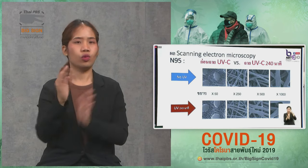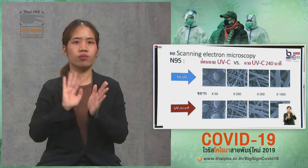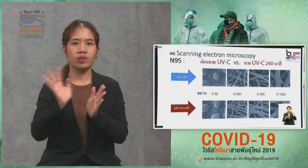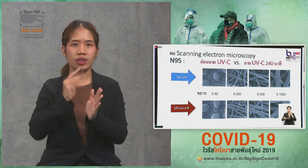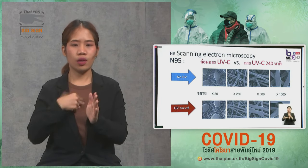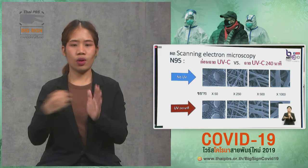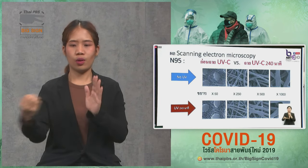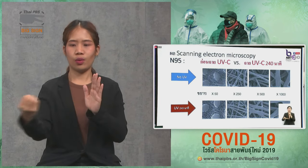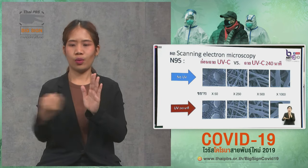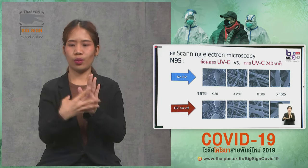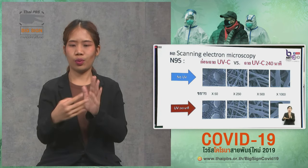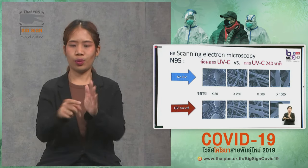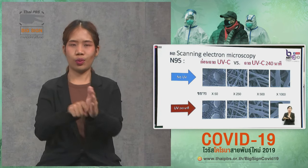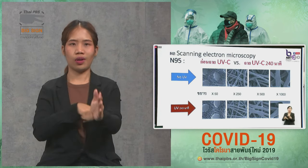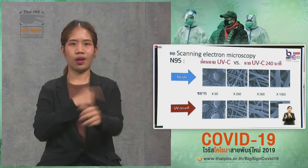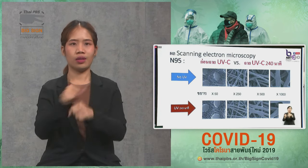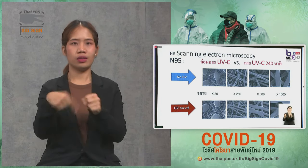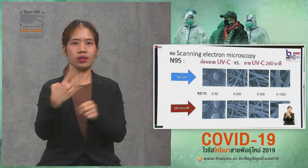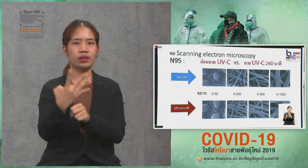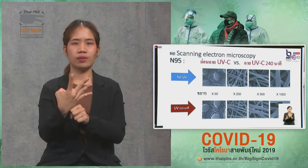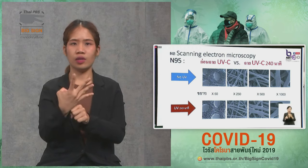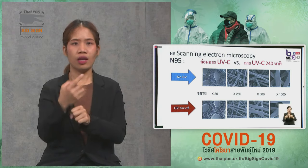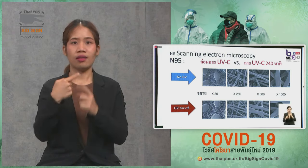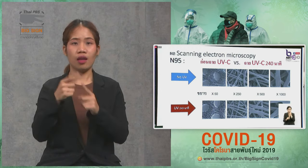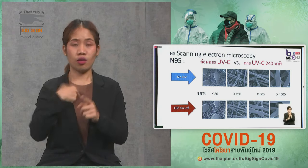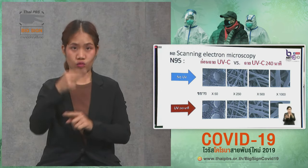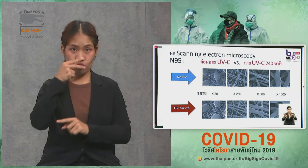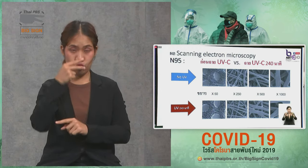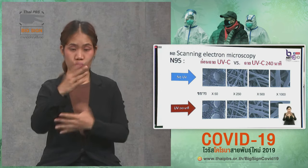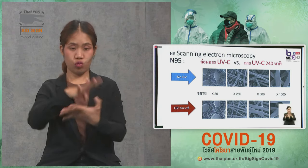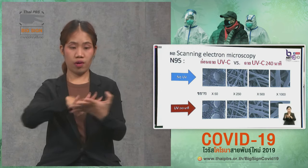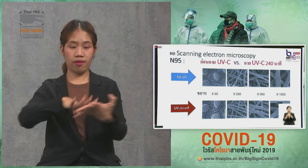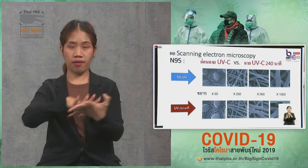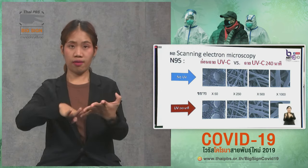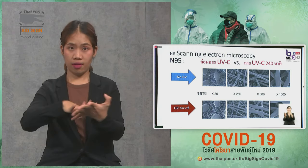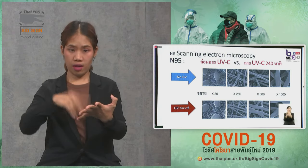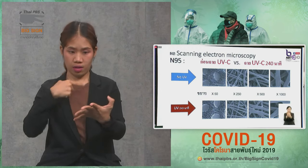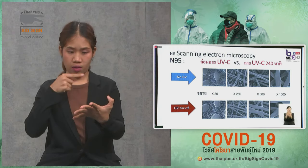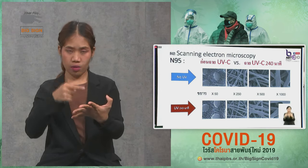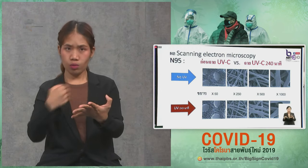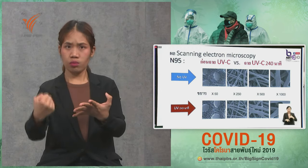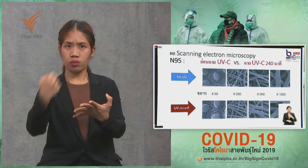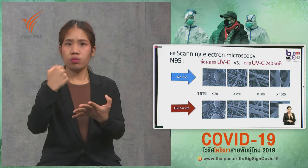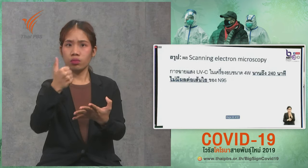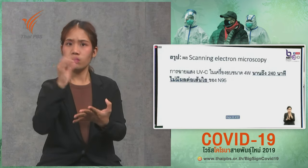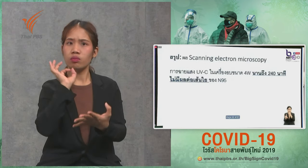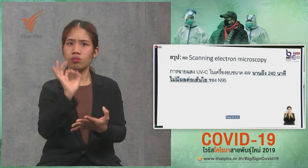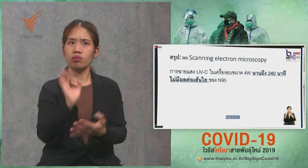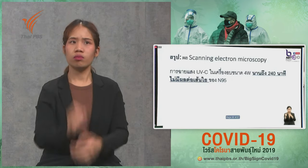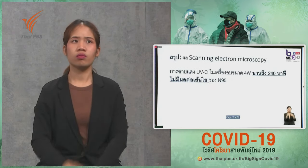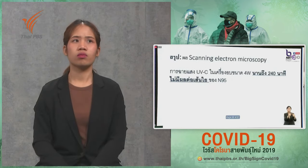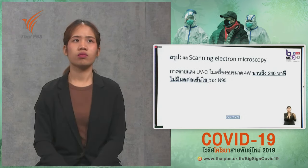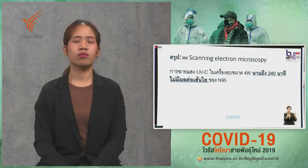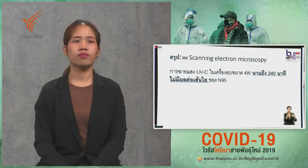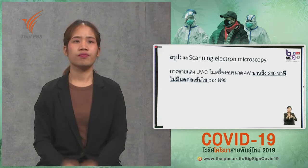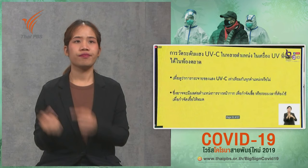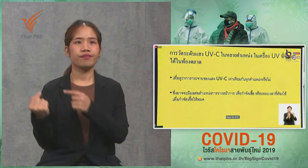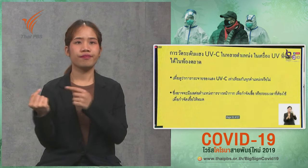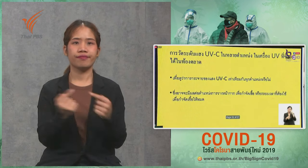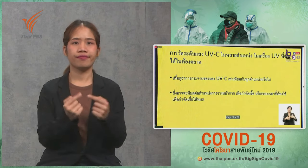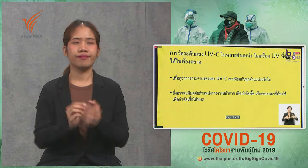ครับแต่เราดูความทนทานของมันถึง4ชั่วโมงหลังจากนั้นเราไม่ได้ศึกษาต่อนะครับต่อครับ